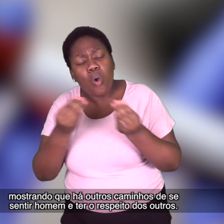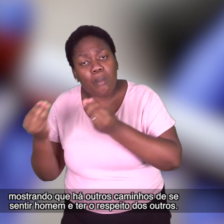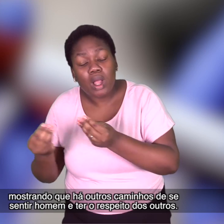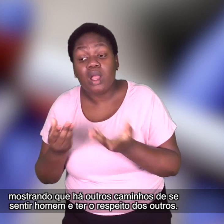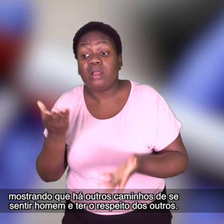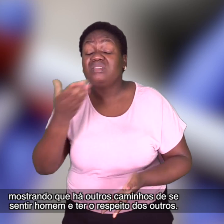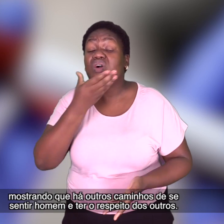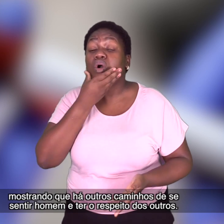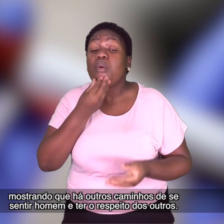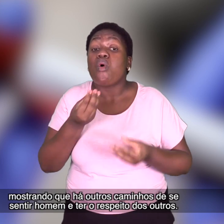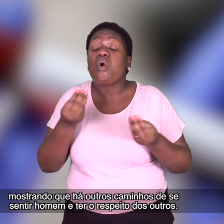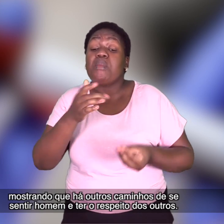e ter o respeito dos outros.